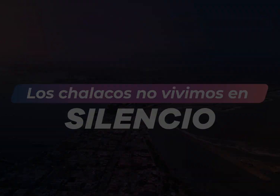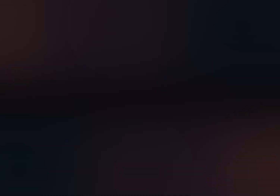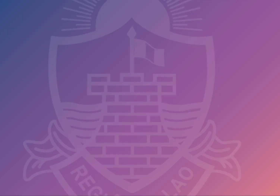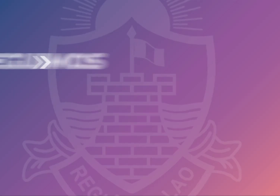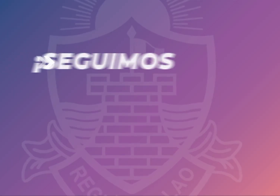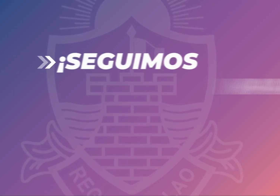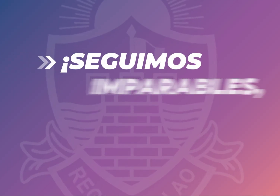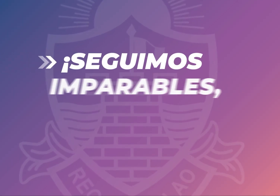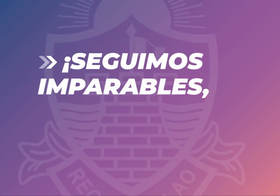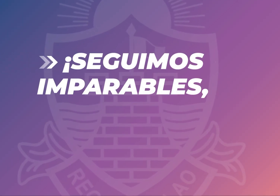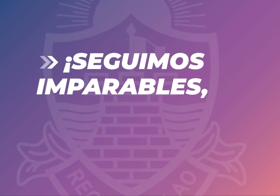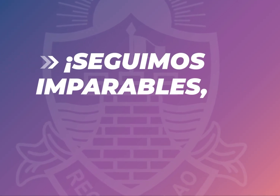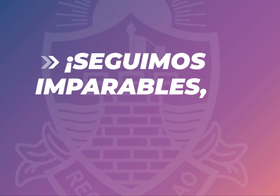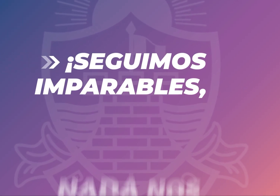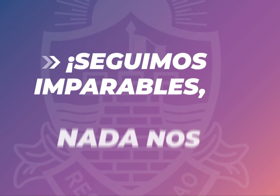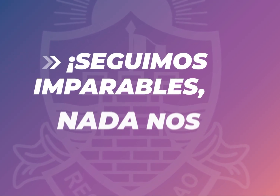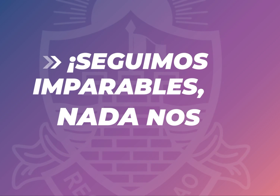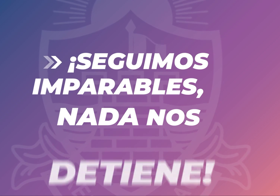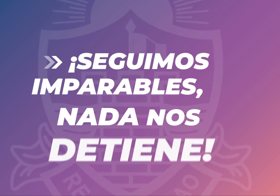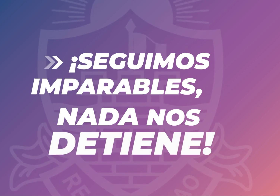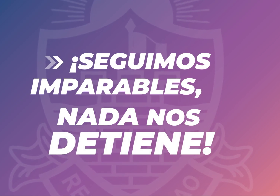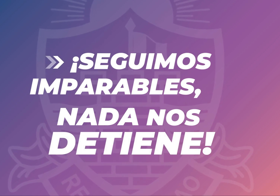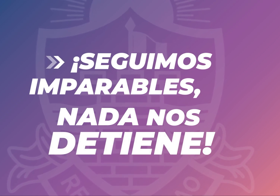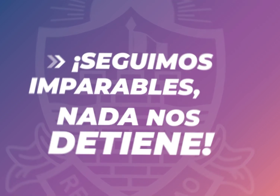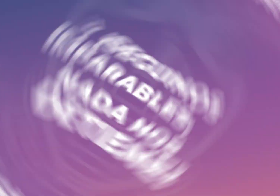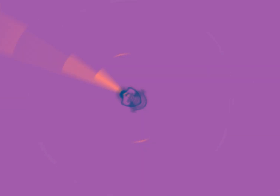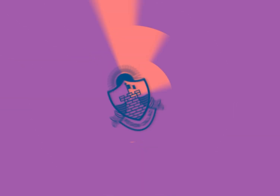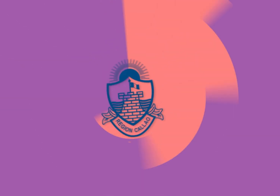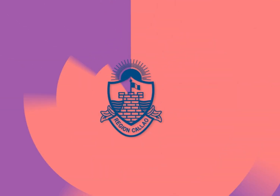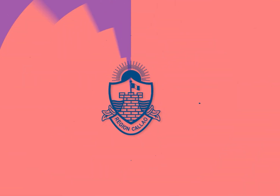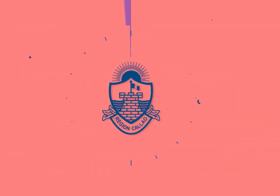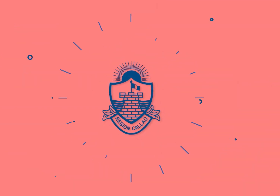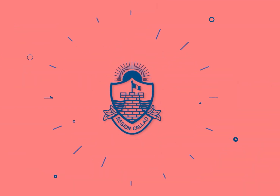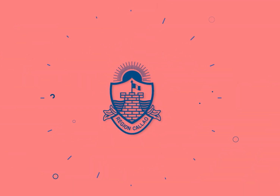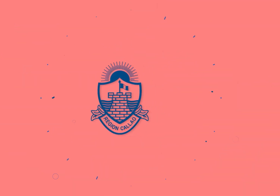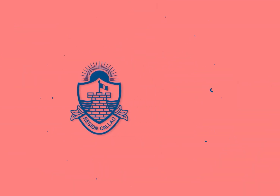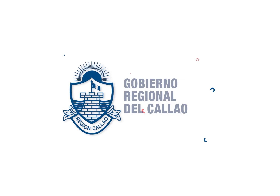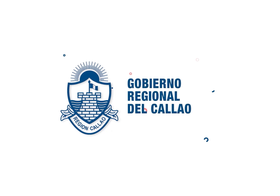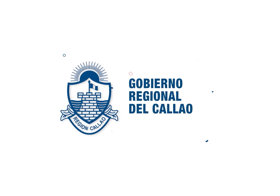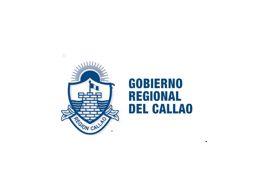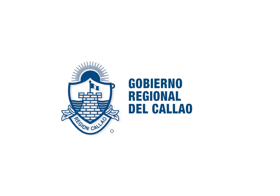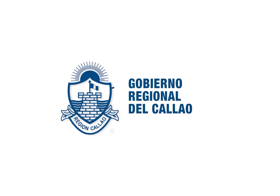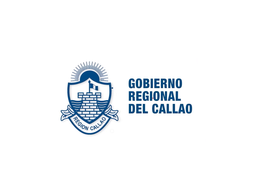Seguimos imparables. Nada nos detiene. Gobierno Regional del Callao.